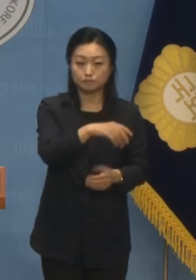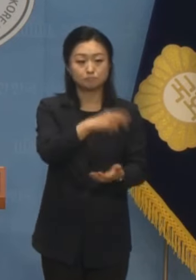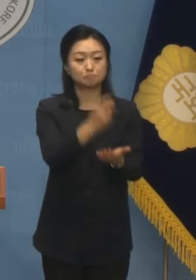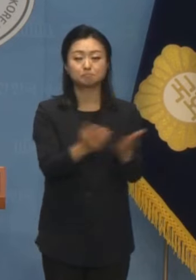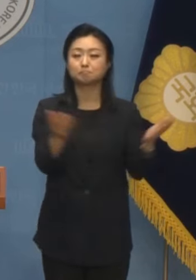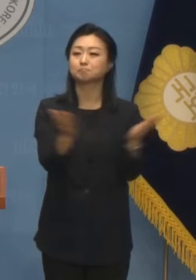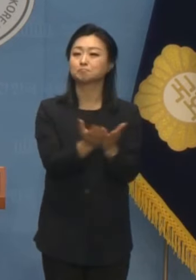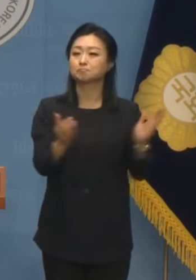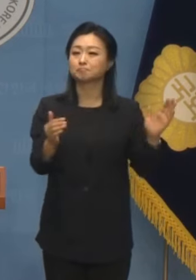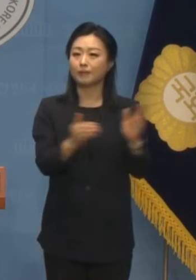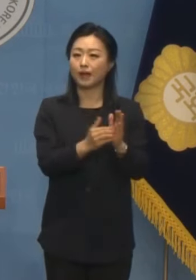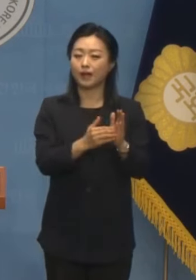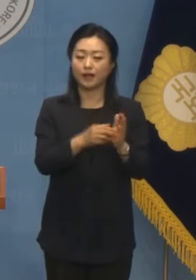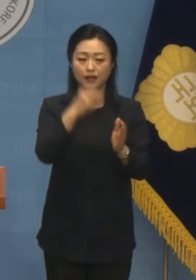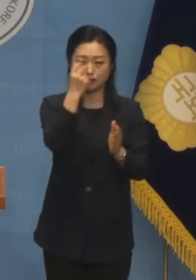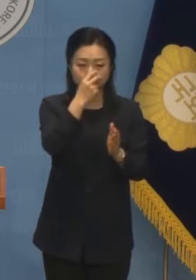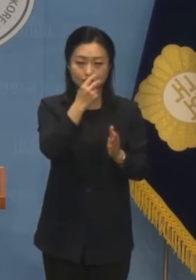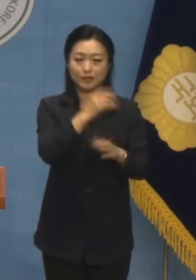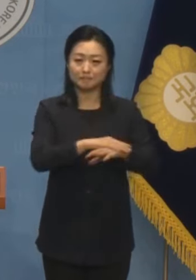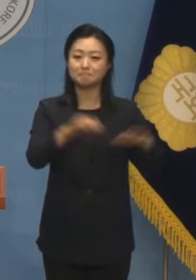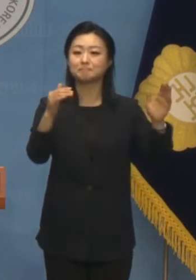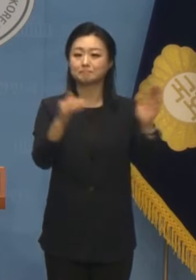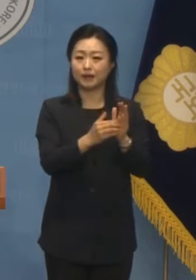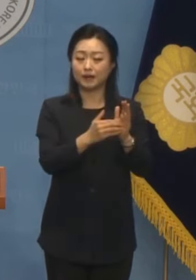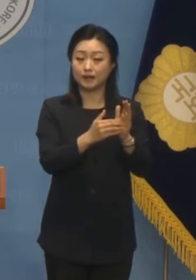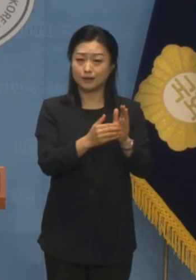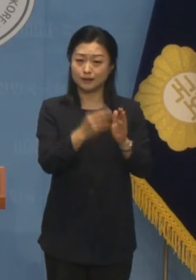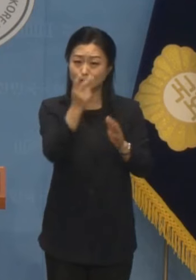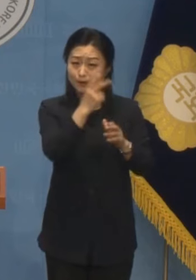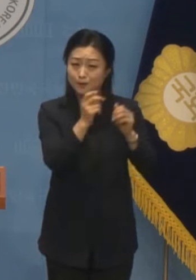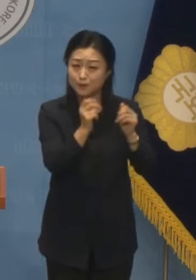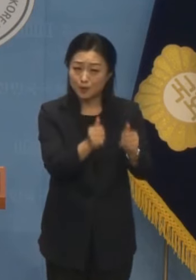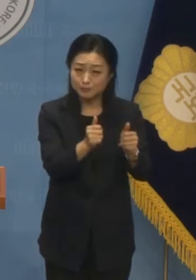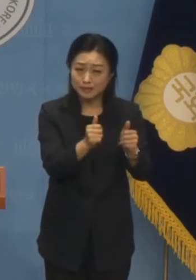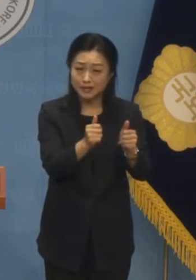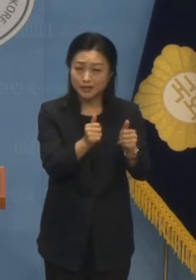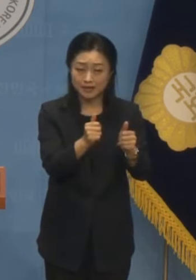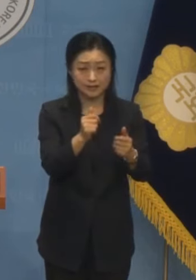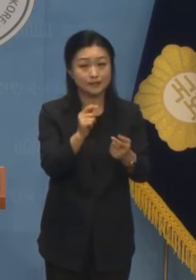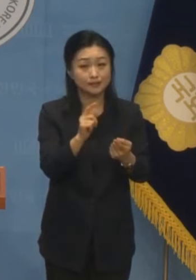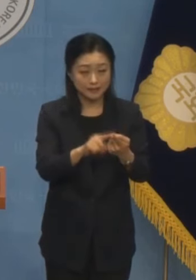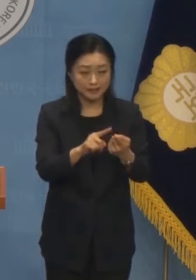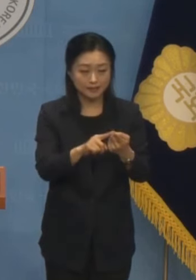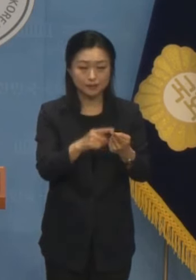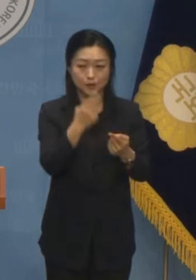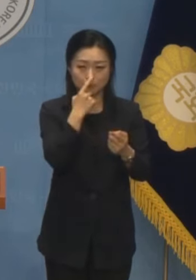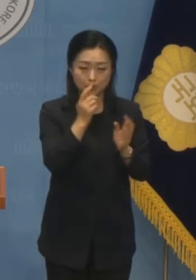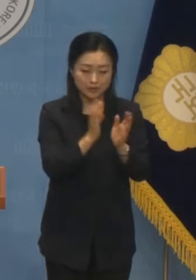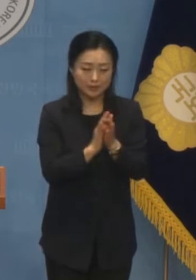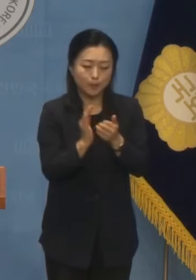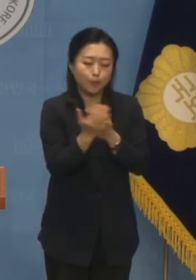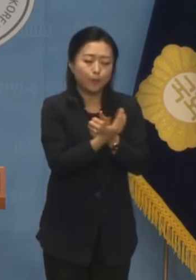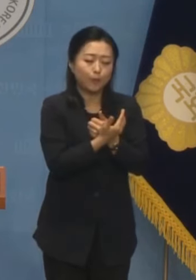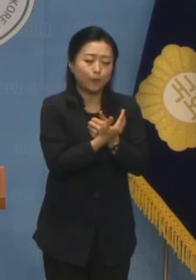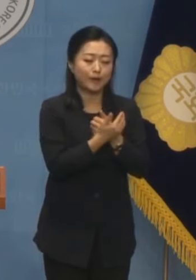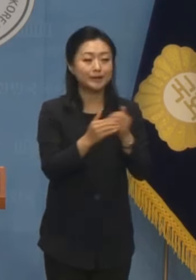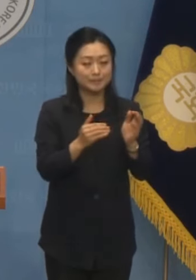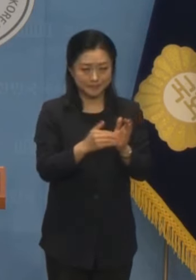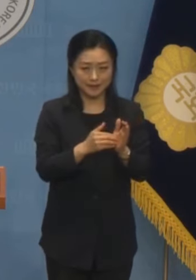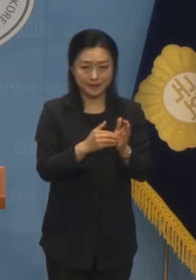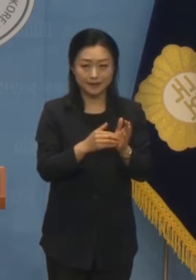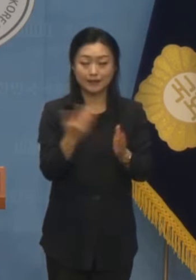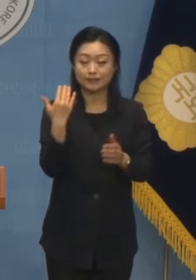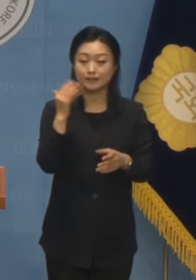적법한 절차에 따른 수사에 불과하다며 검찰의 전가 보도인 제19 감싸기에 나섰습니다.